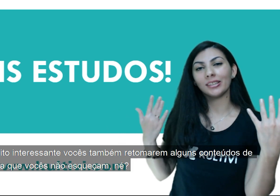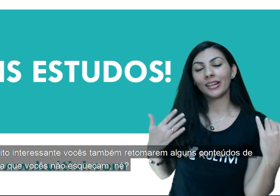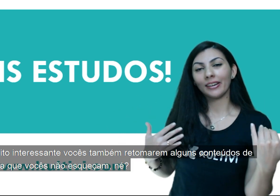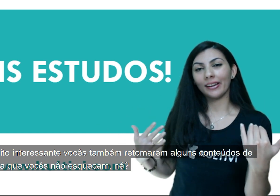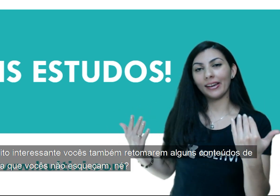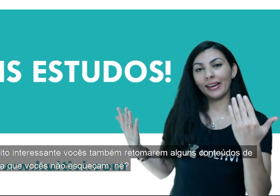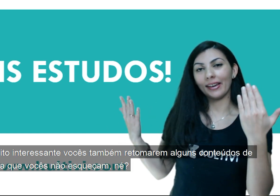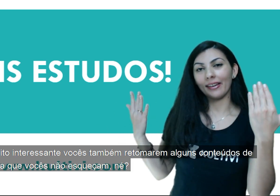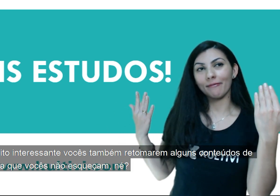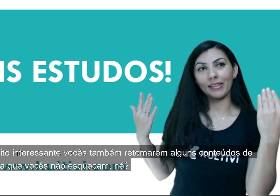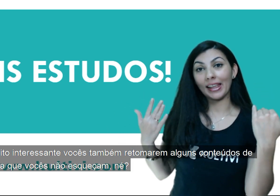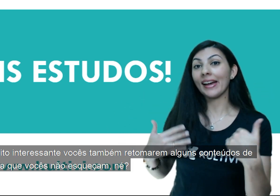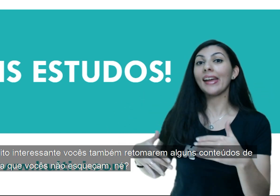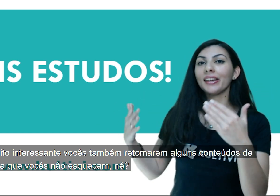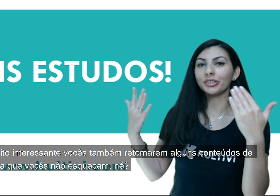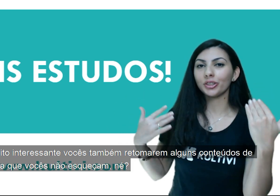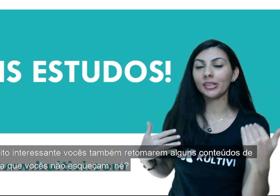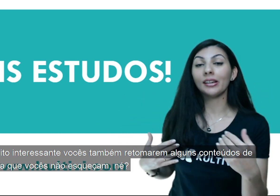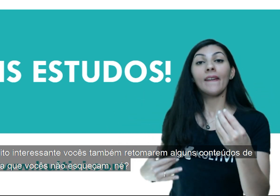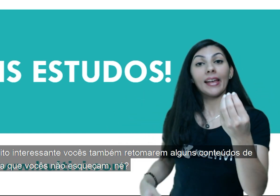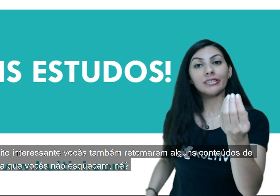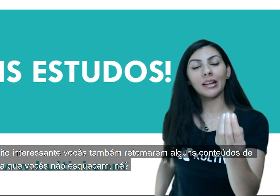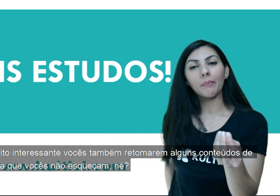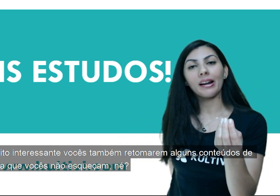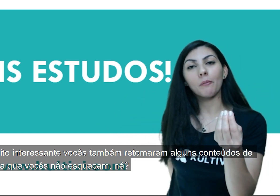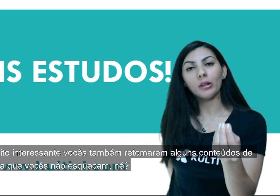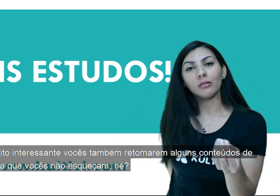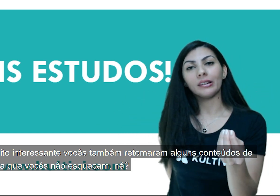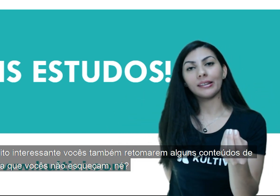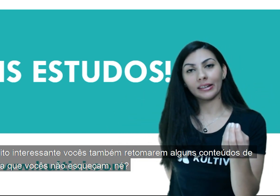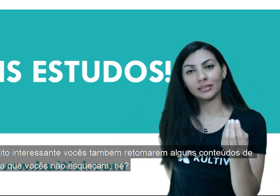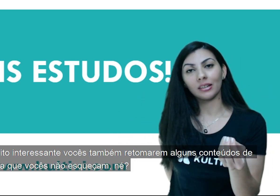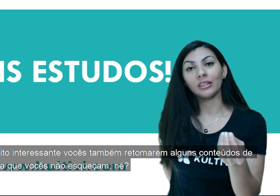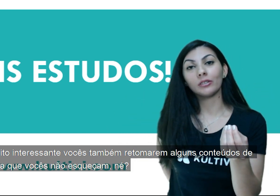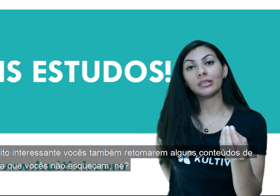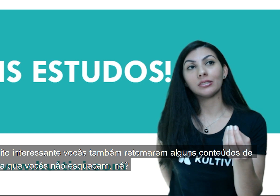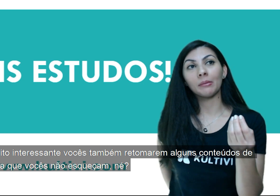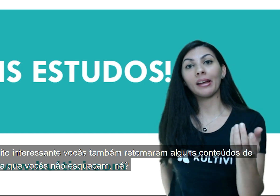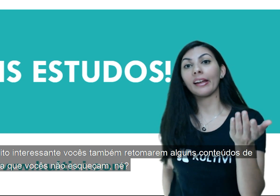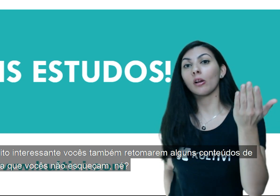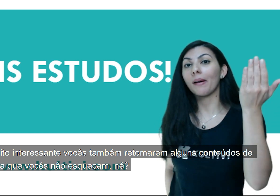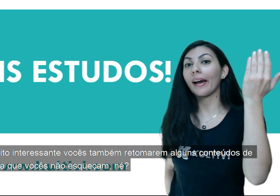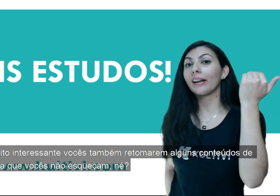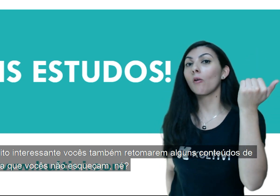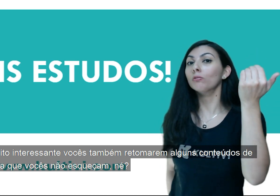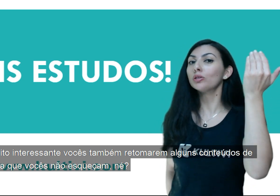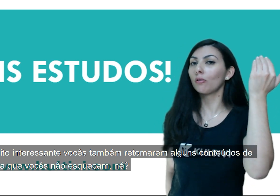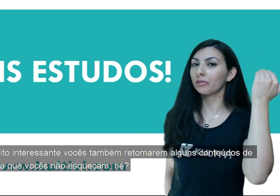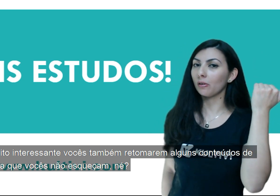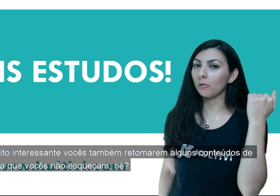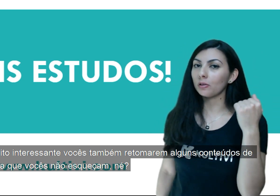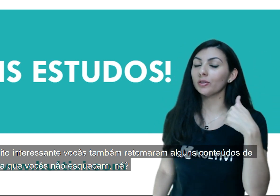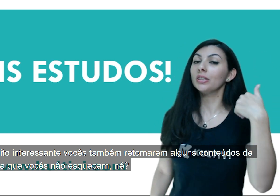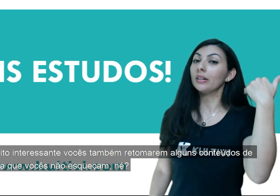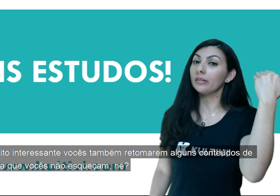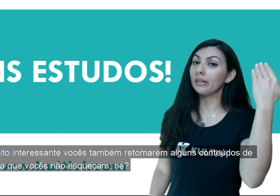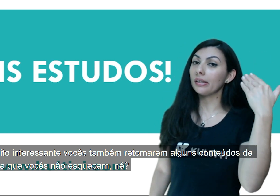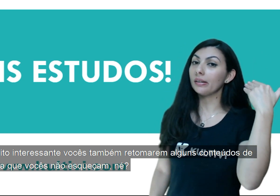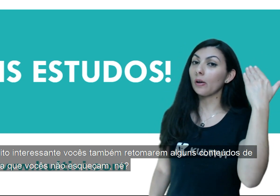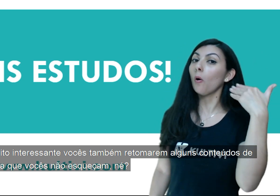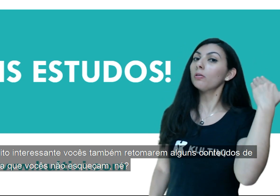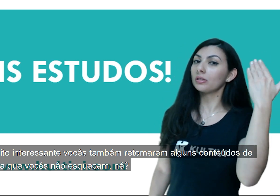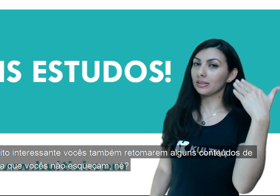assistir Reassistir É sempre Muito interessante Vocês também Retomarem Alguns conteúdos